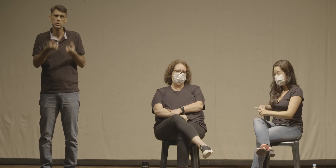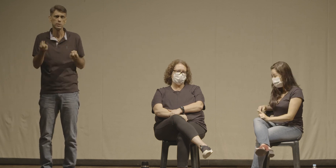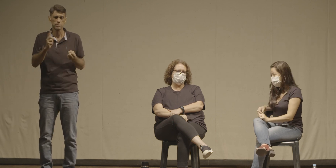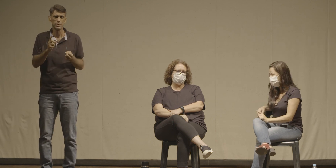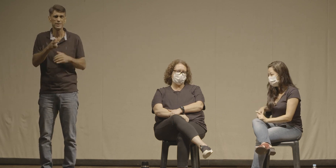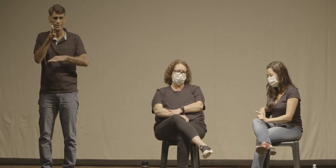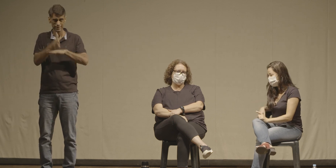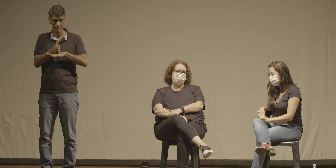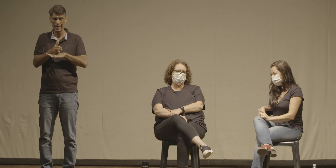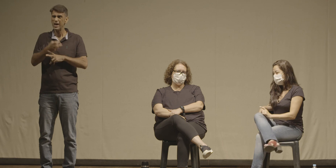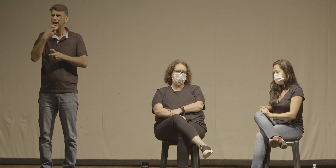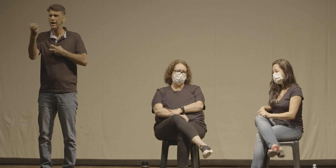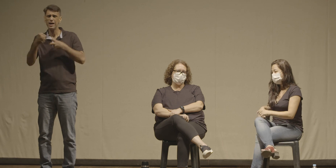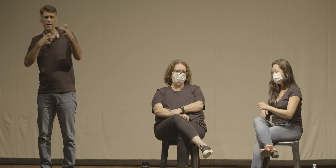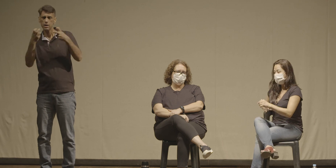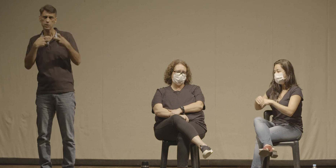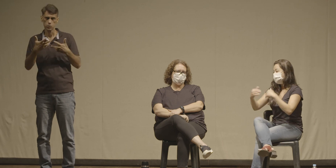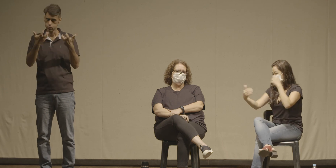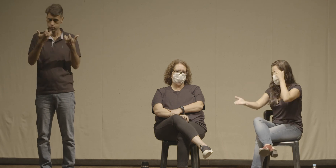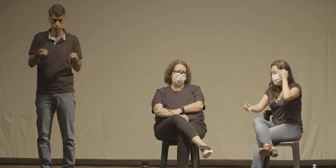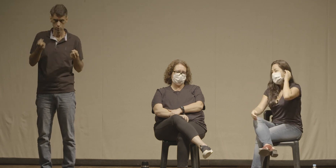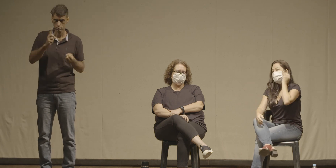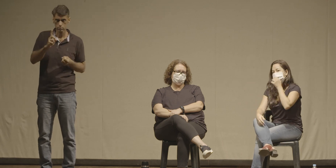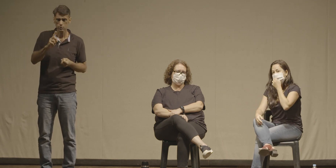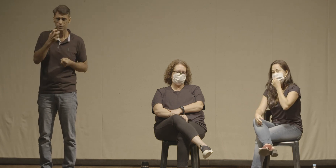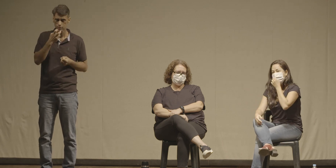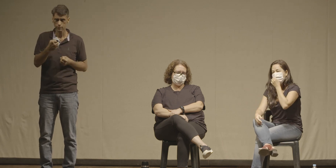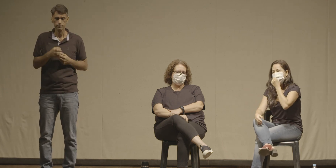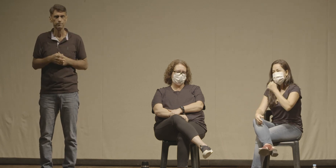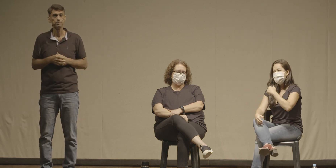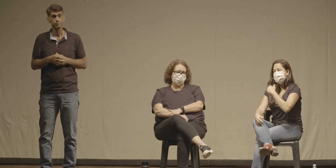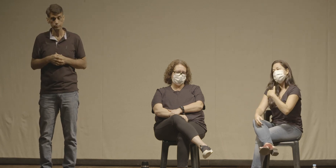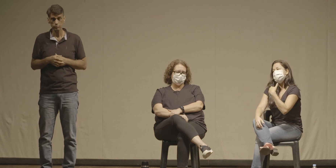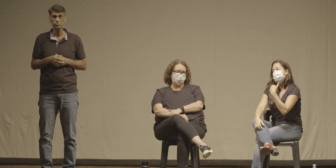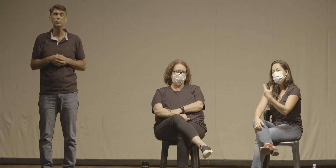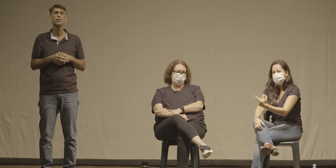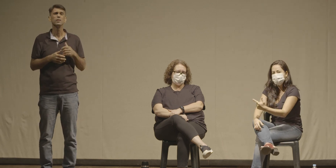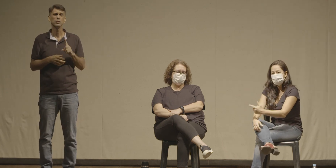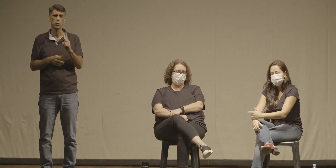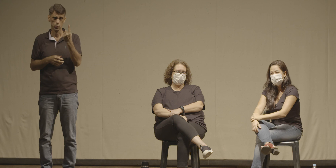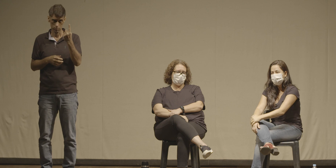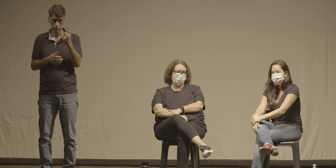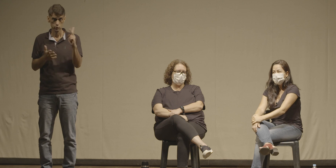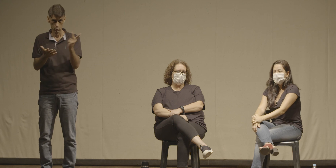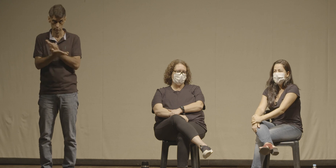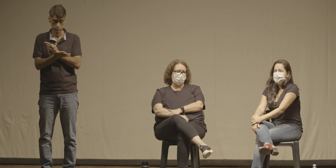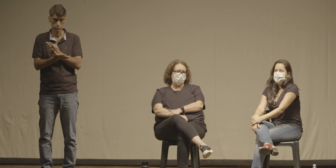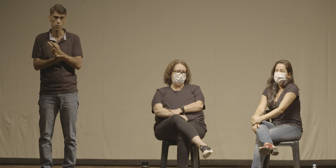set de cinema, isso é muito comum. Então, enfim, eu passei apenas por uma